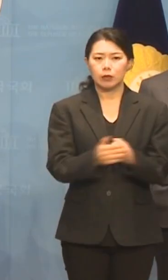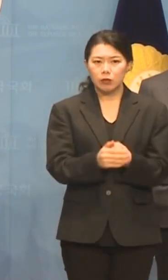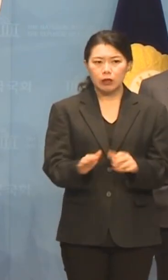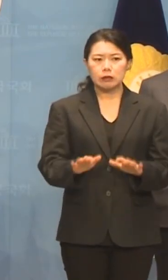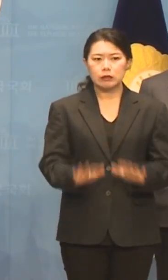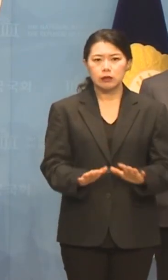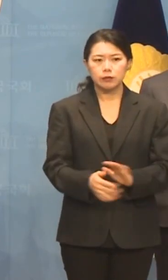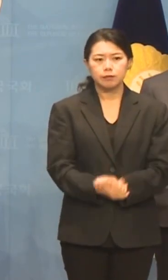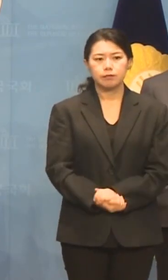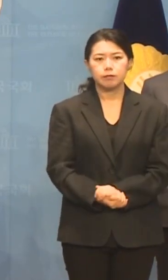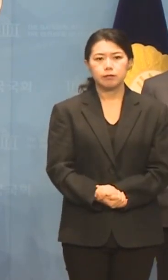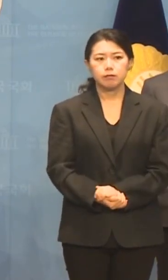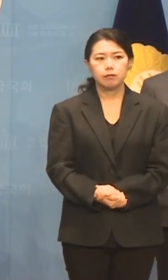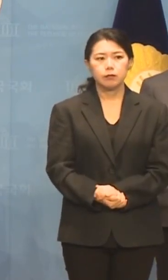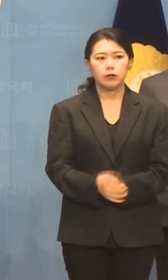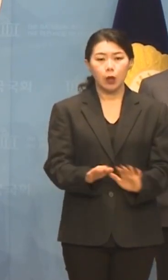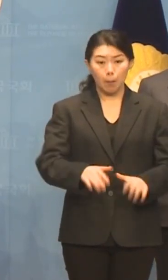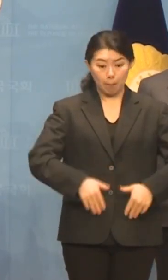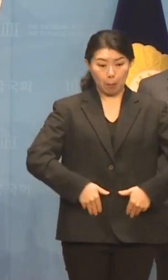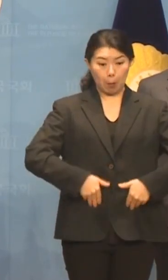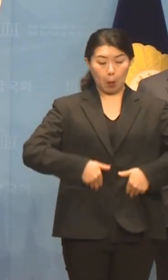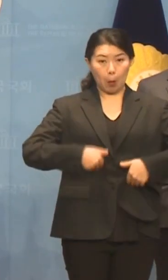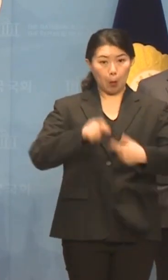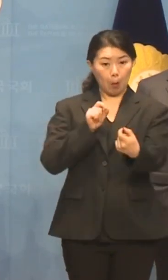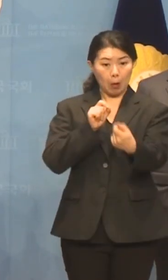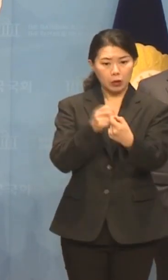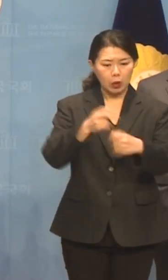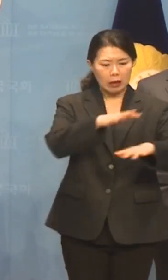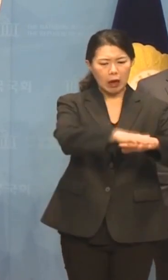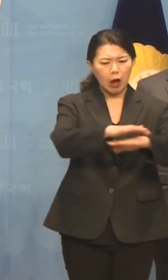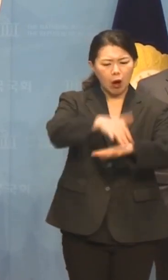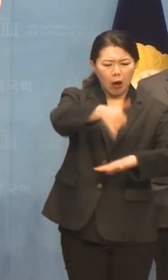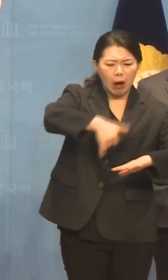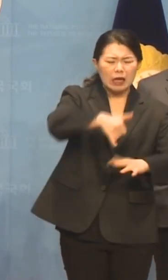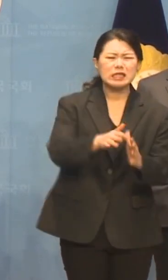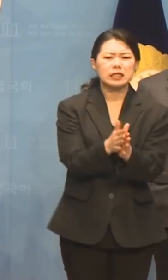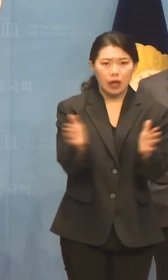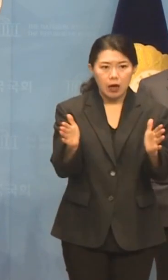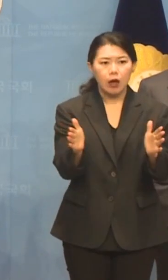이상 이제 봄철 또 영농기에 들어가고 있고